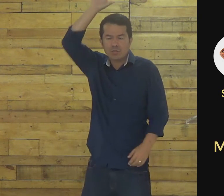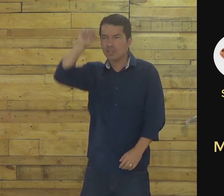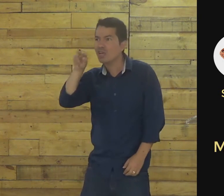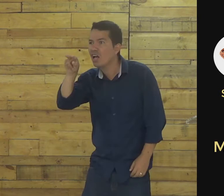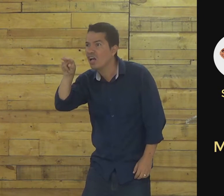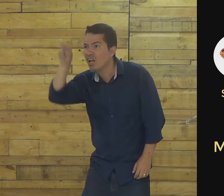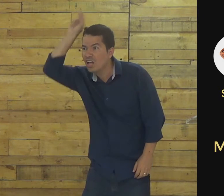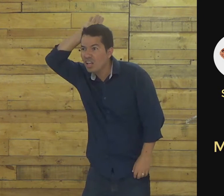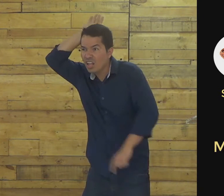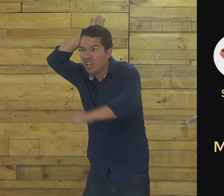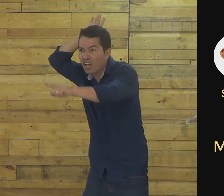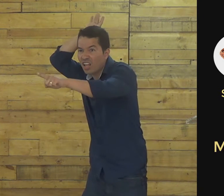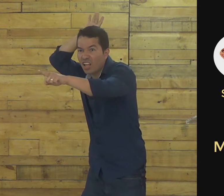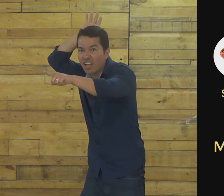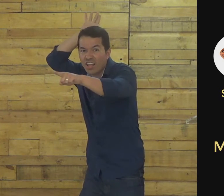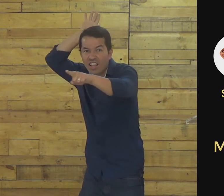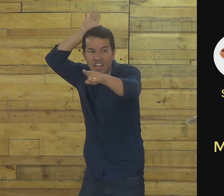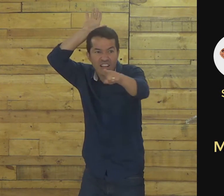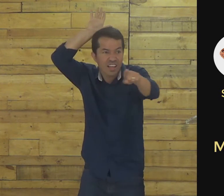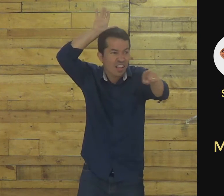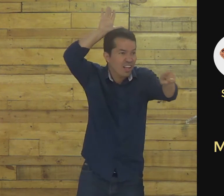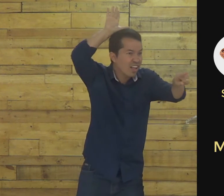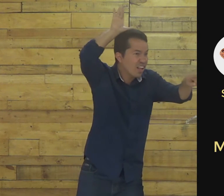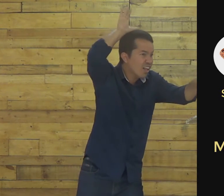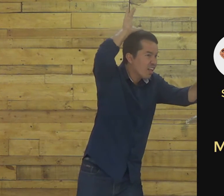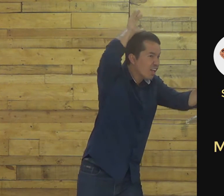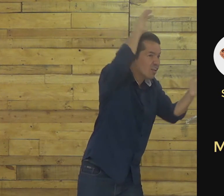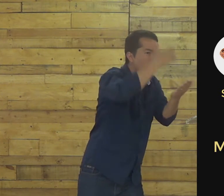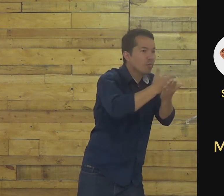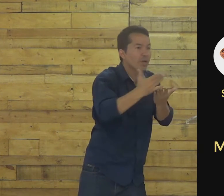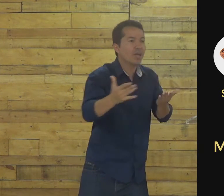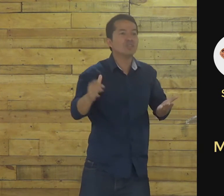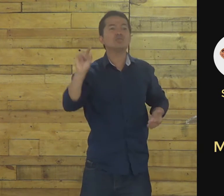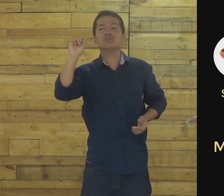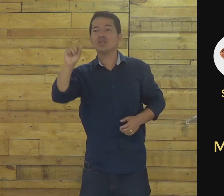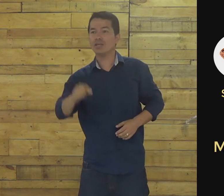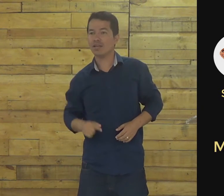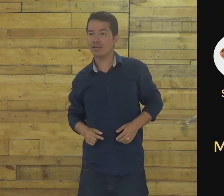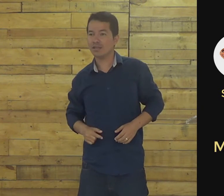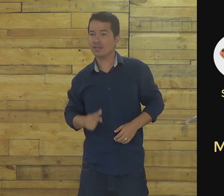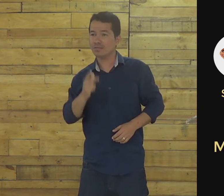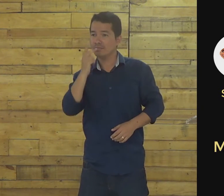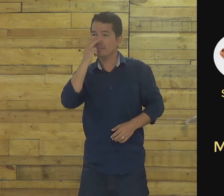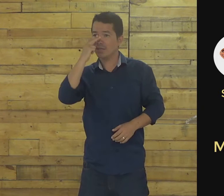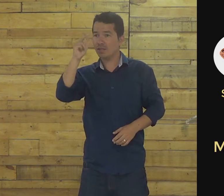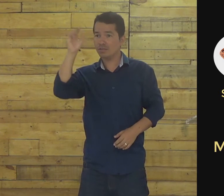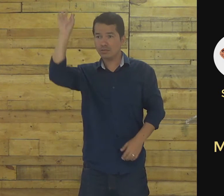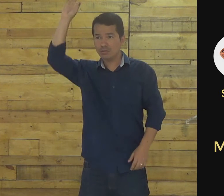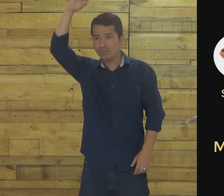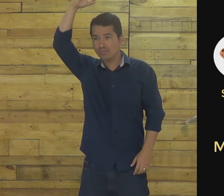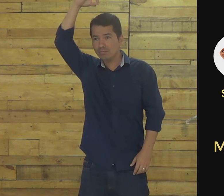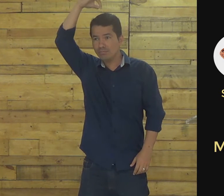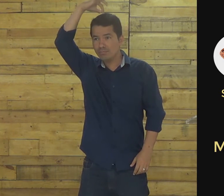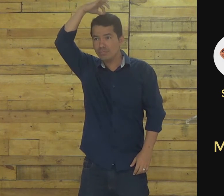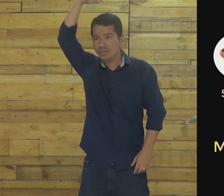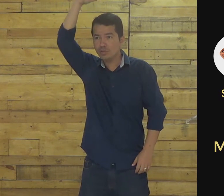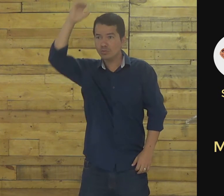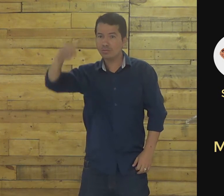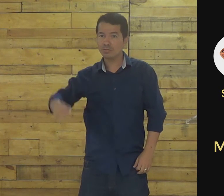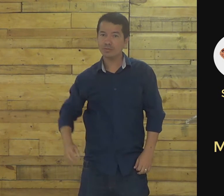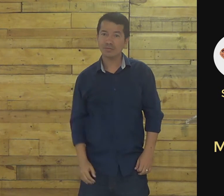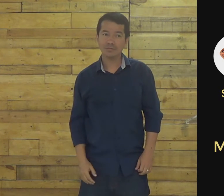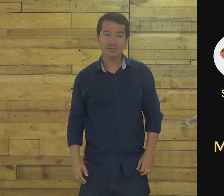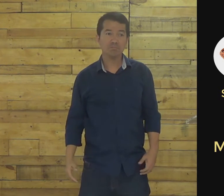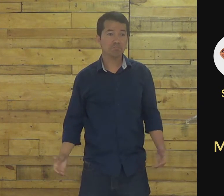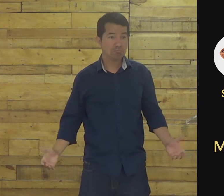línguas de fogo. E começaram a ver uma chama na cabeça das pessoas. E começou o